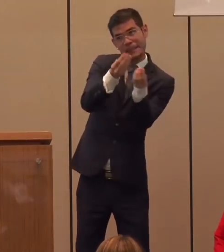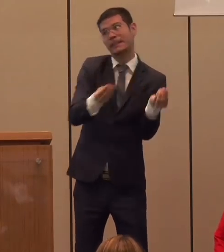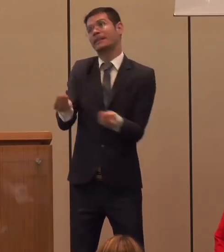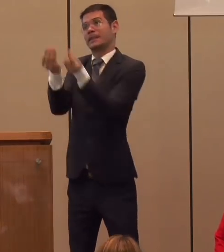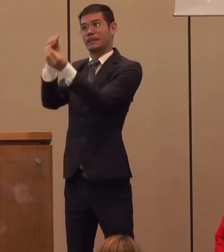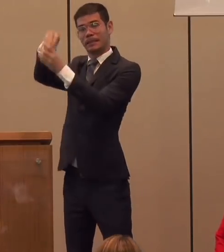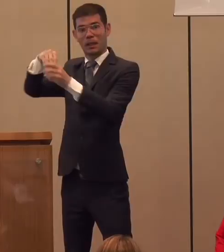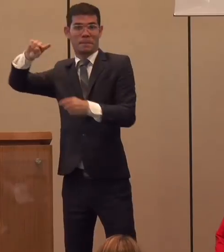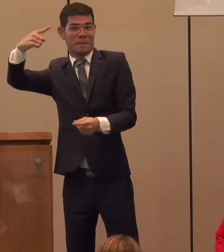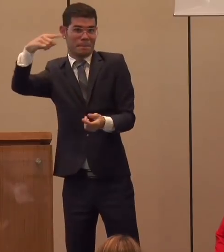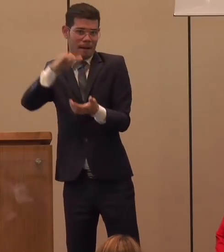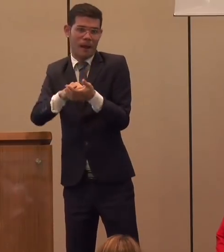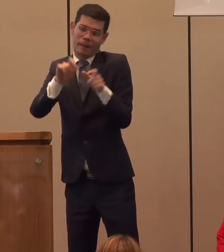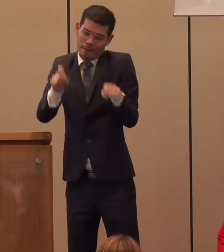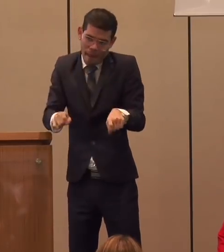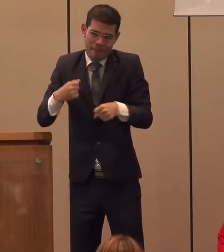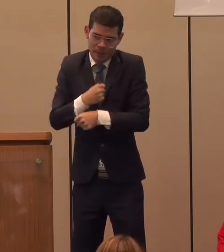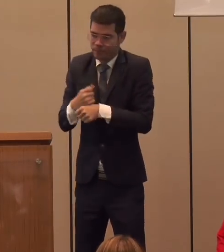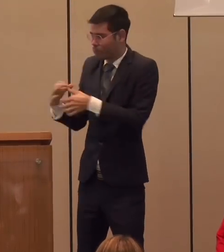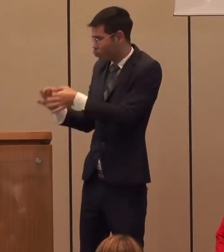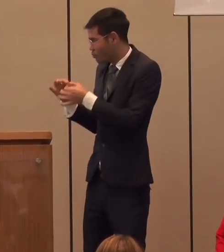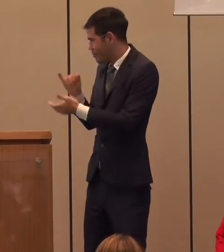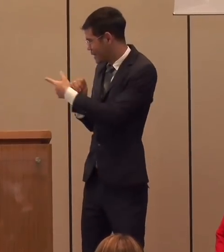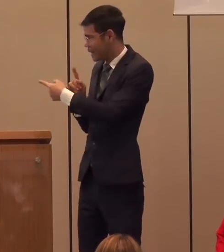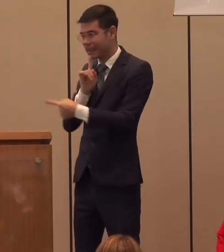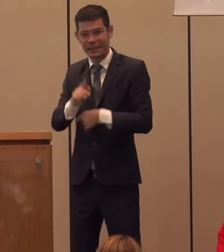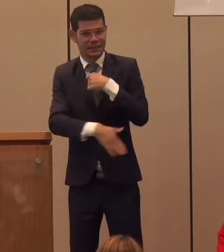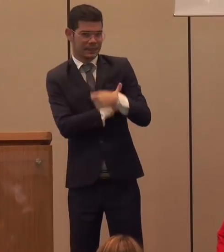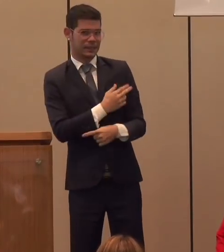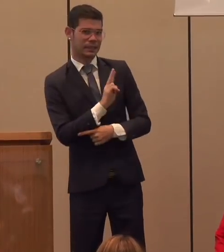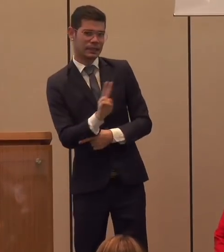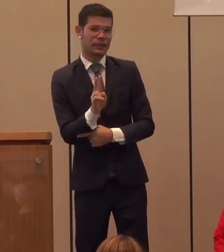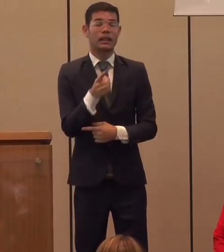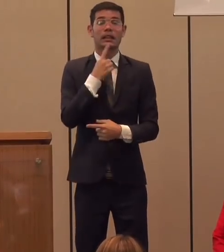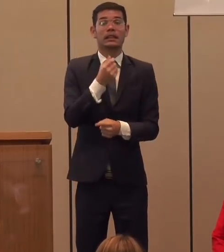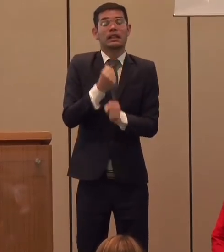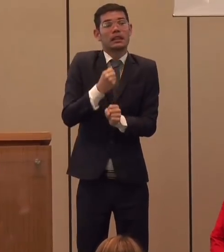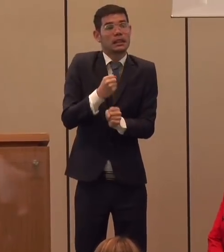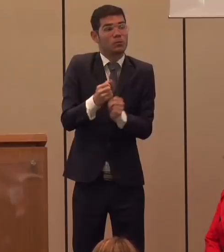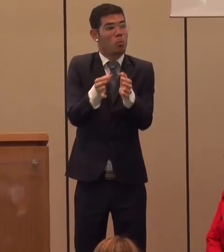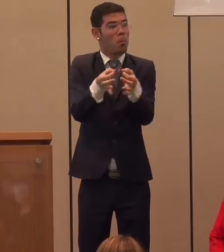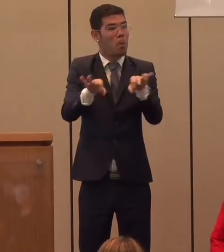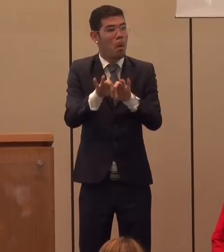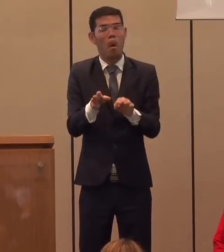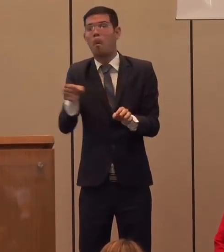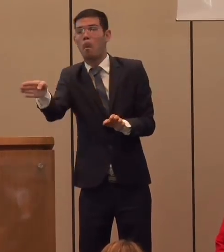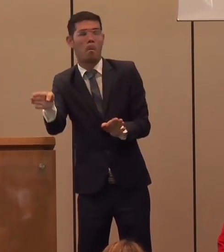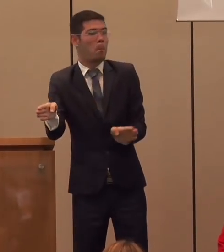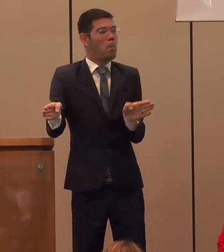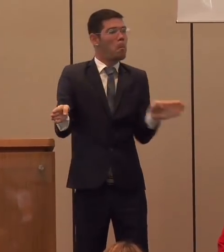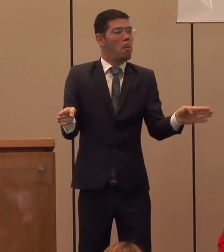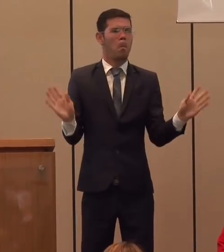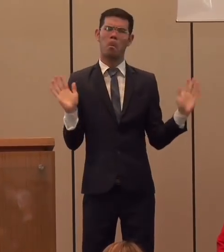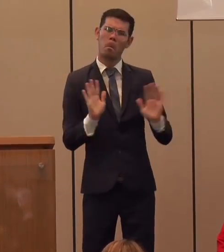de la cadena y muy bien como lo decía la viceministra del trabajo importante no es que vamos para un lado cada uno diferente